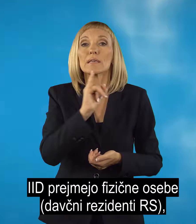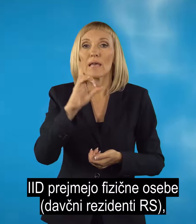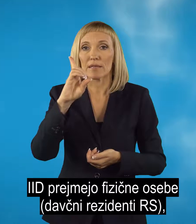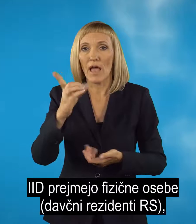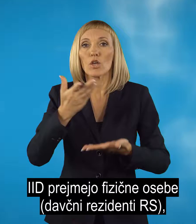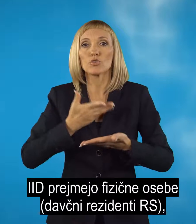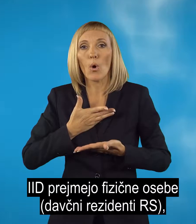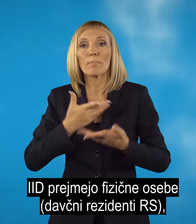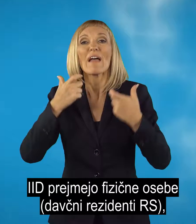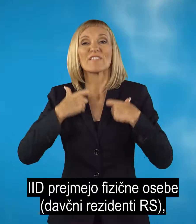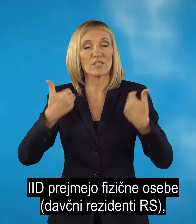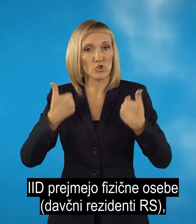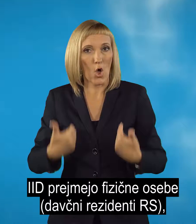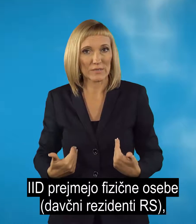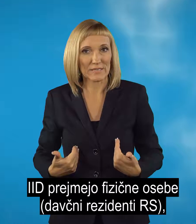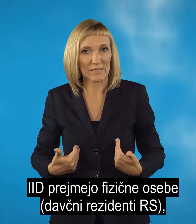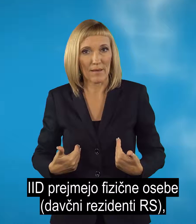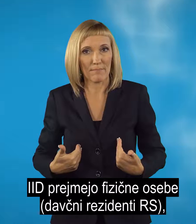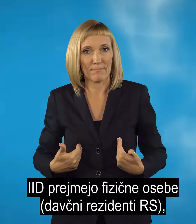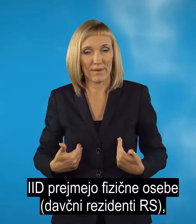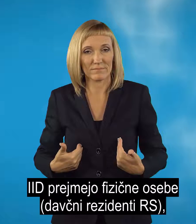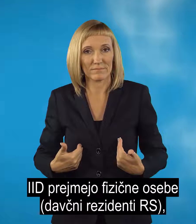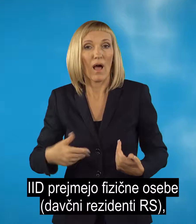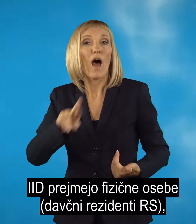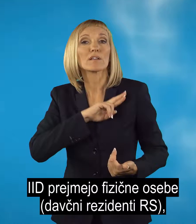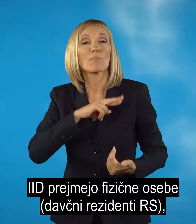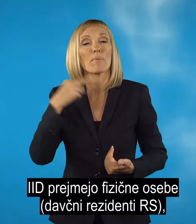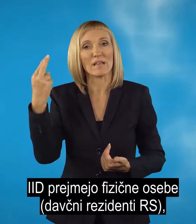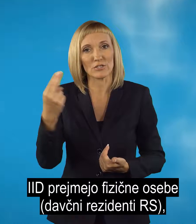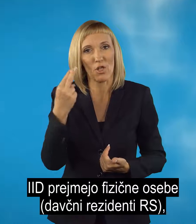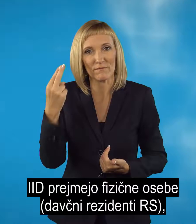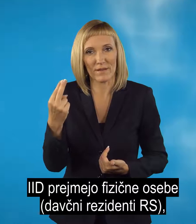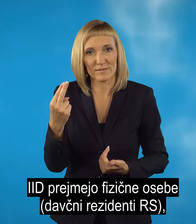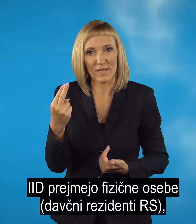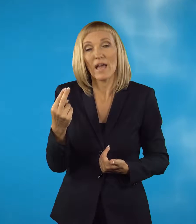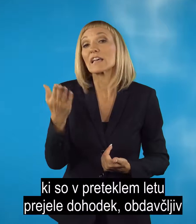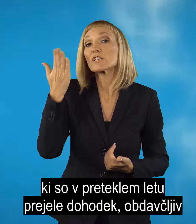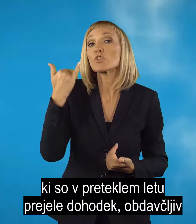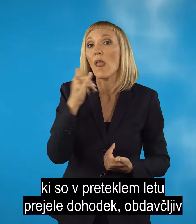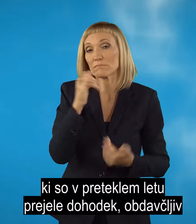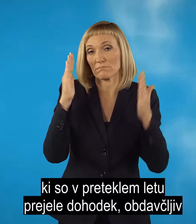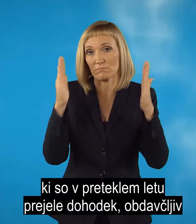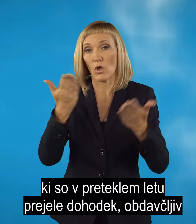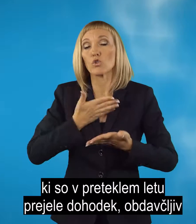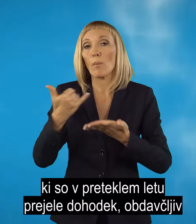IID prejmejo fizične osebe, davčni rezidenti Republike Slovenije, ki so v preteklem letu prejeli